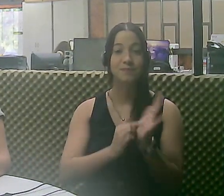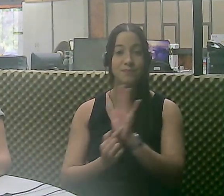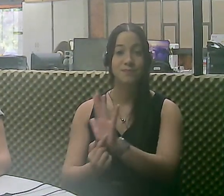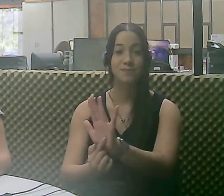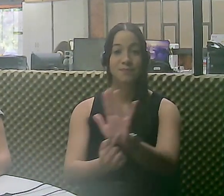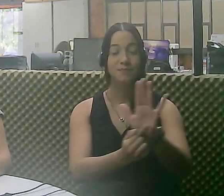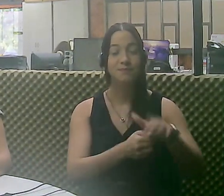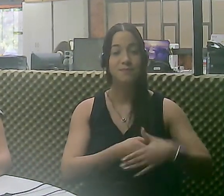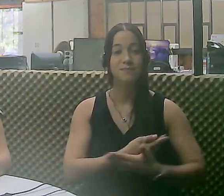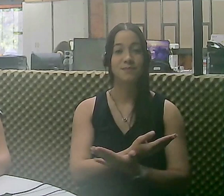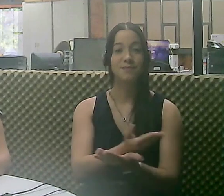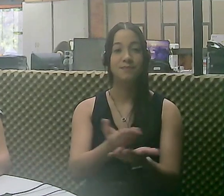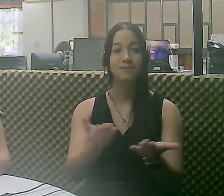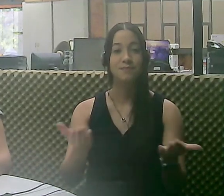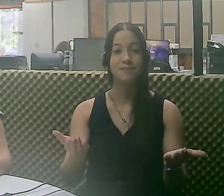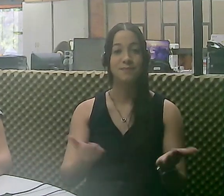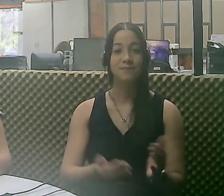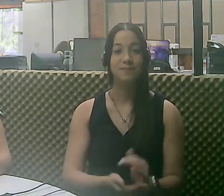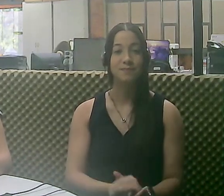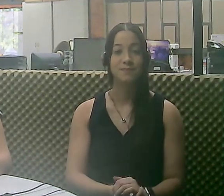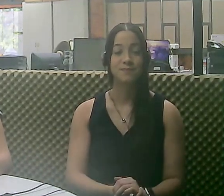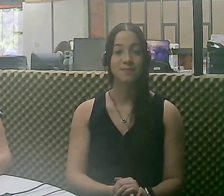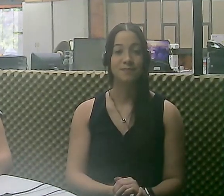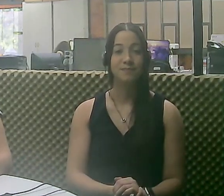Uberlândia no ar pra você.